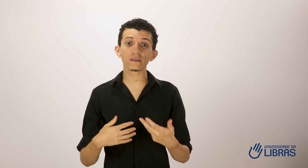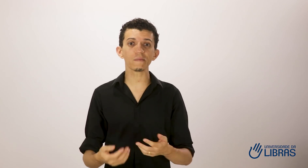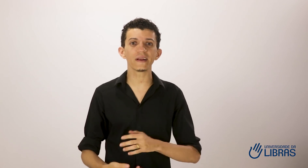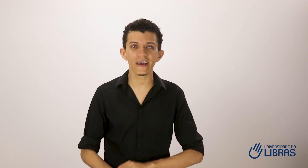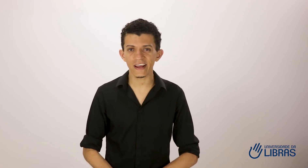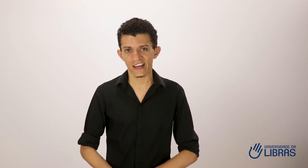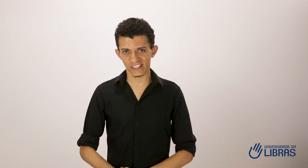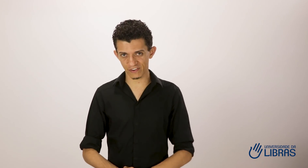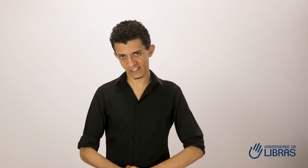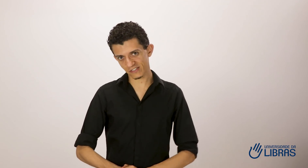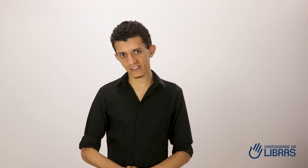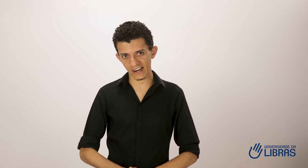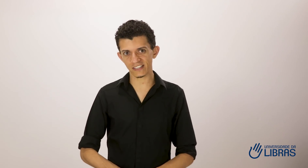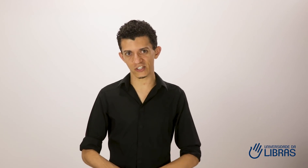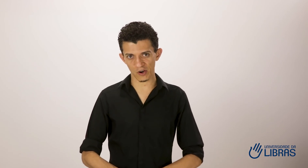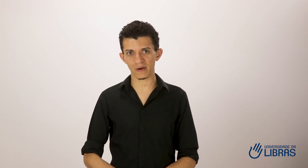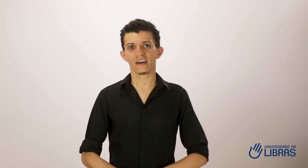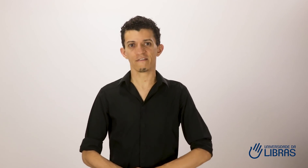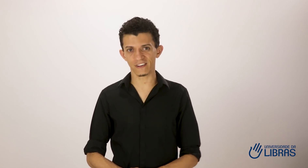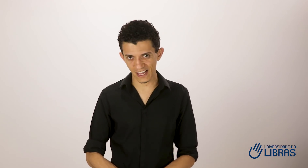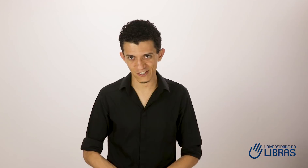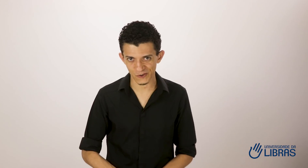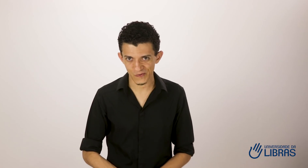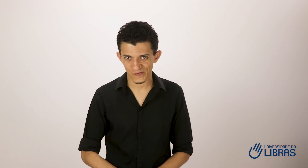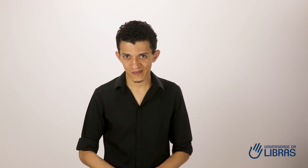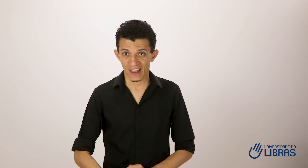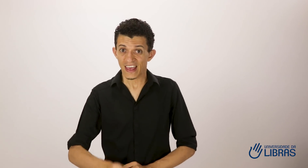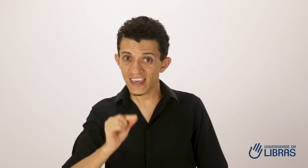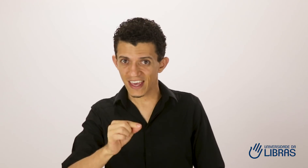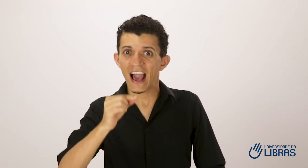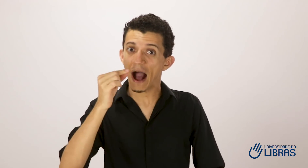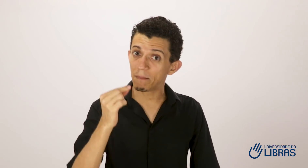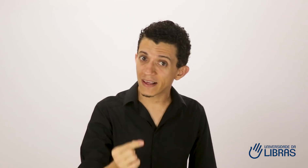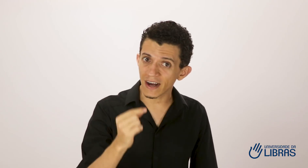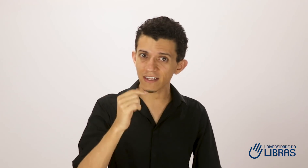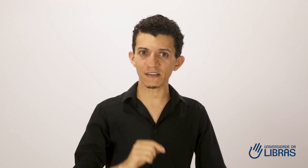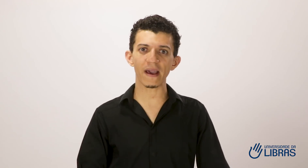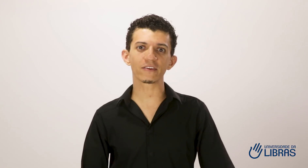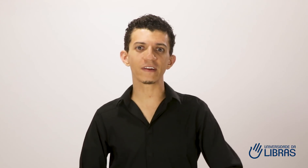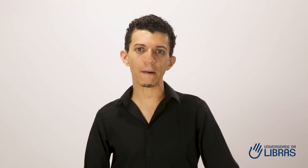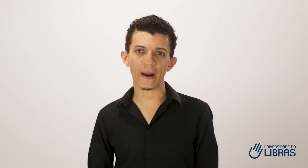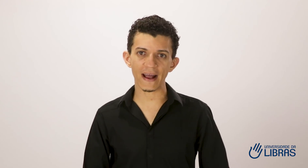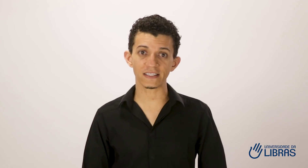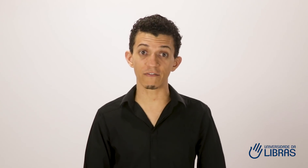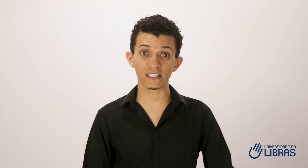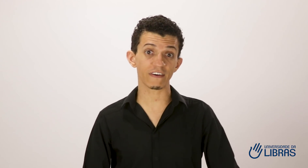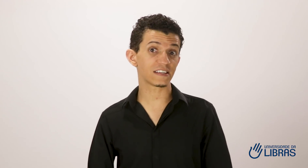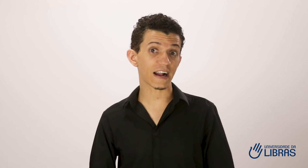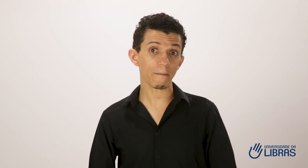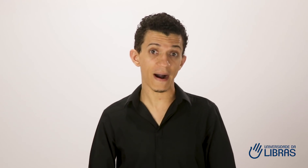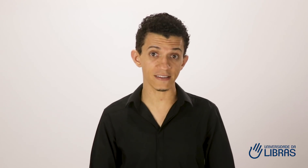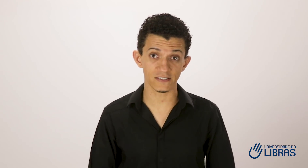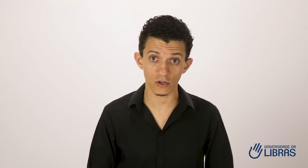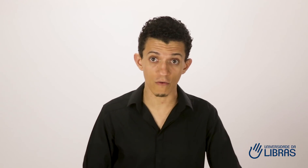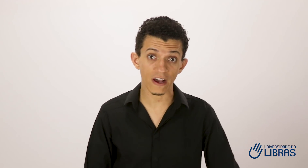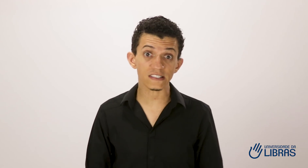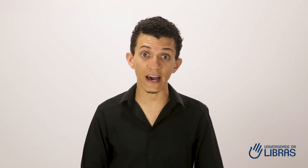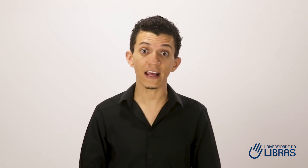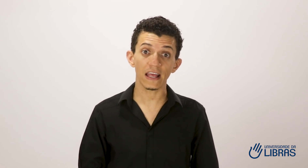outra maneira de você estudar esse idioma fantástico. E, aplicando esse método na prática, você vai ser capaz de conversar em